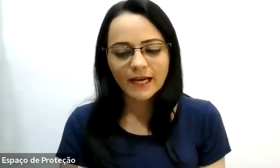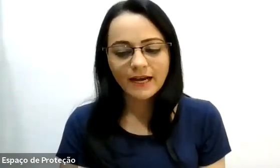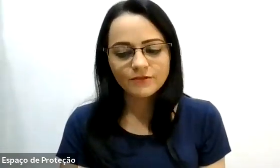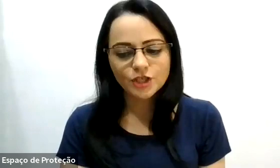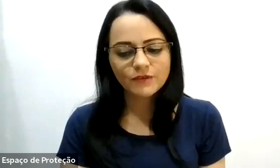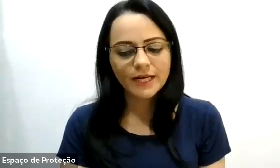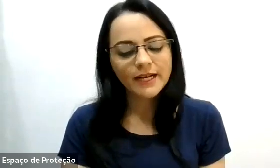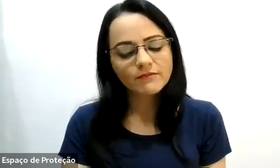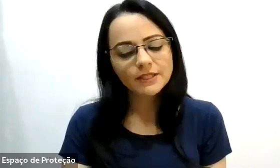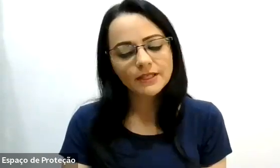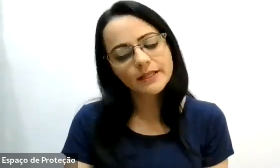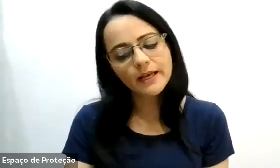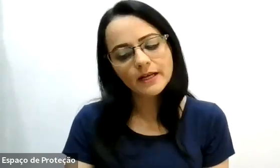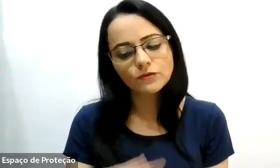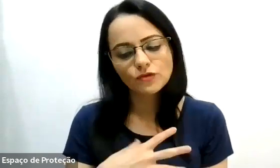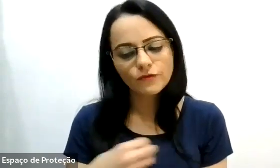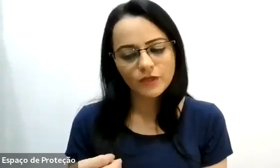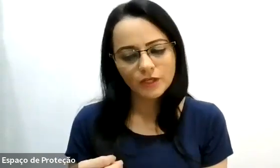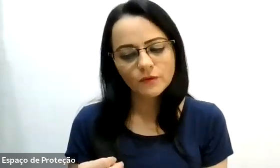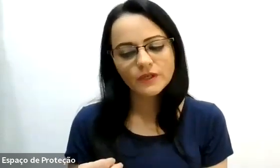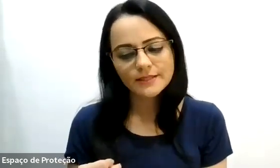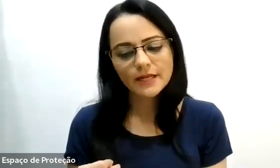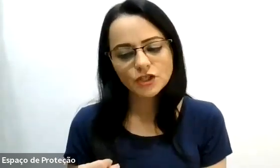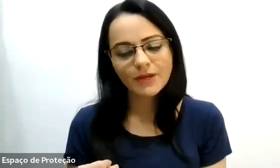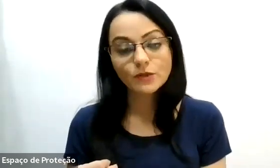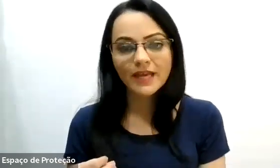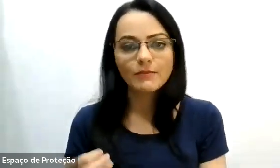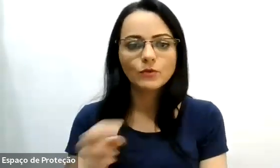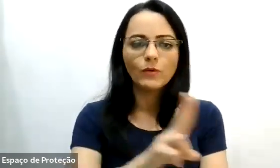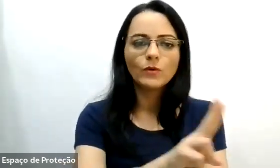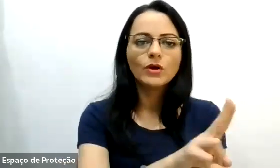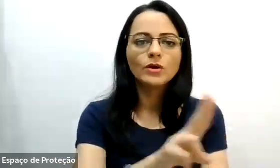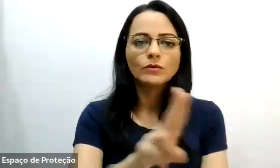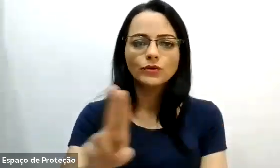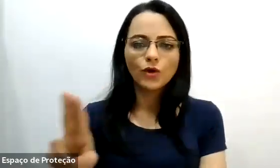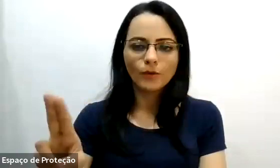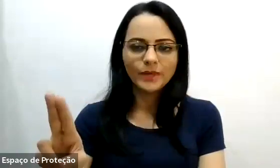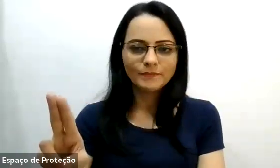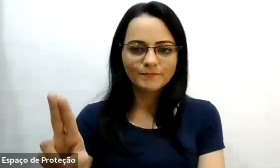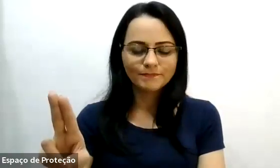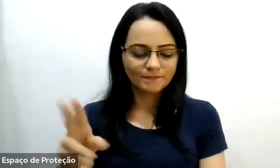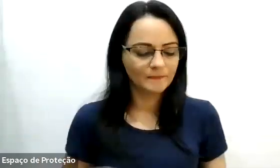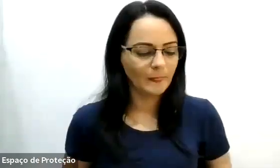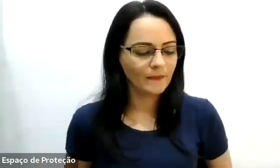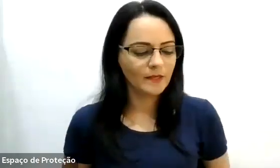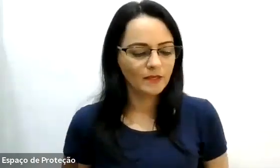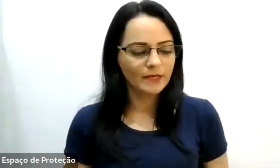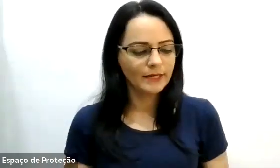A virgem ficará grávida e dará à luz um filho, que será chamado Emanuel. Nome. Aí